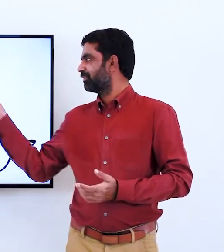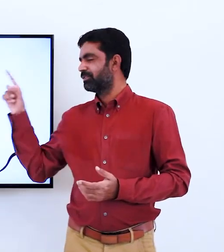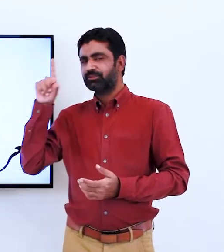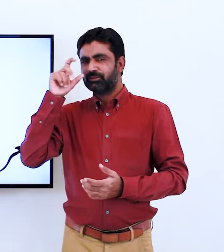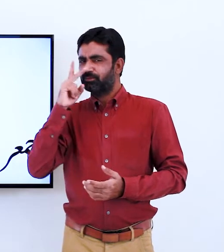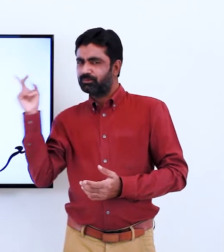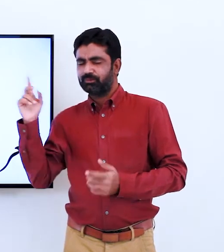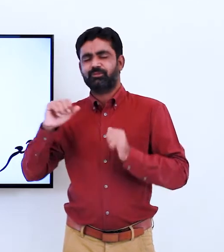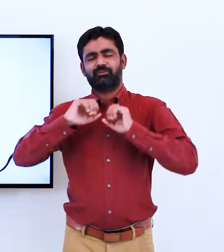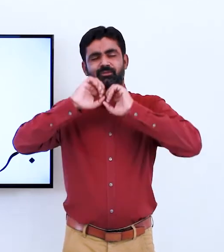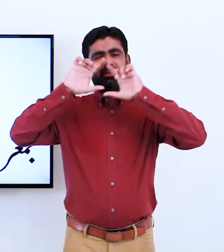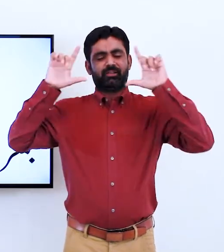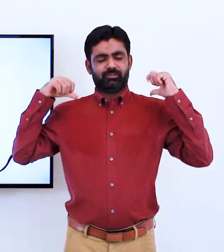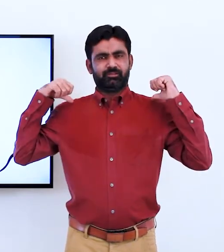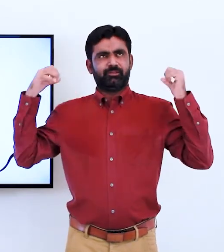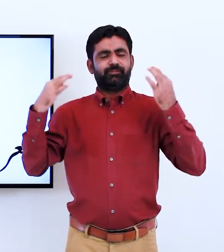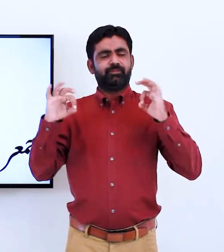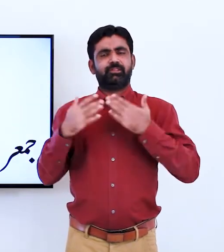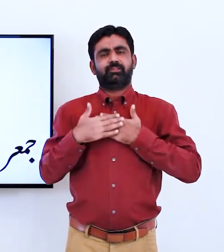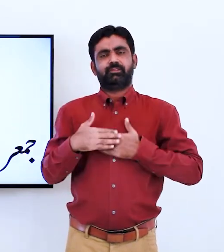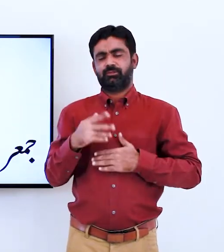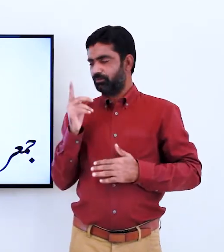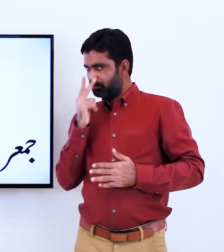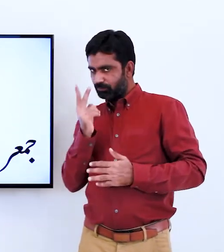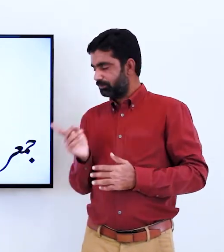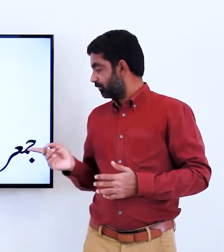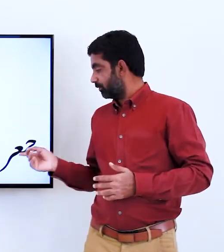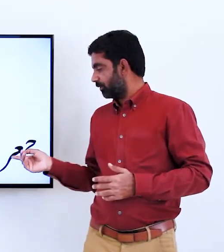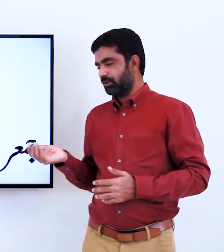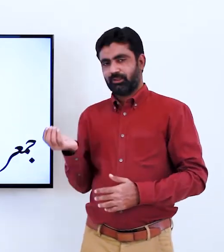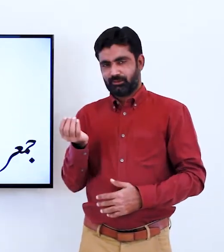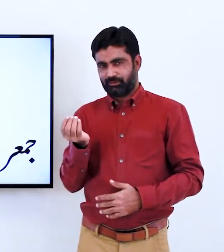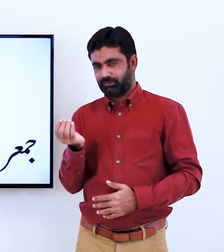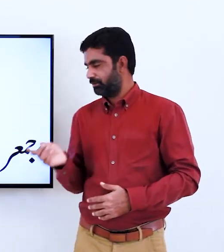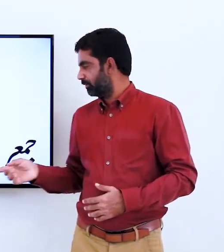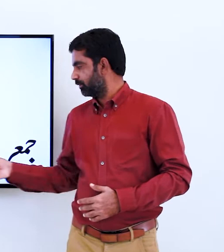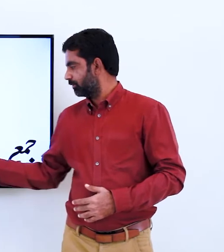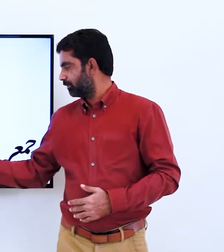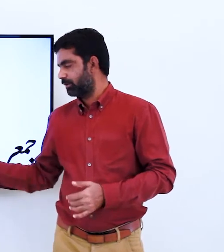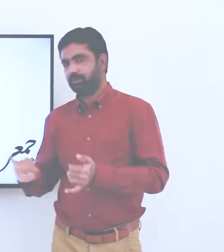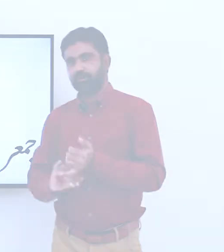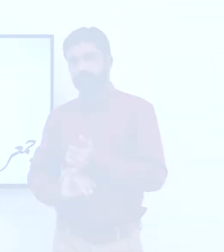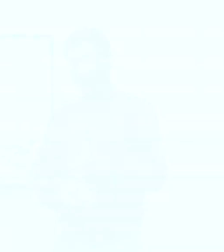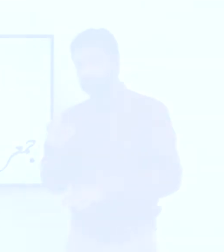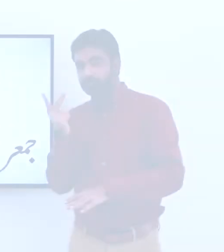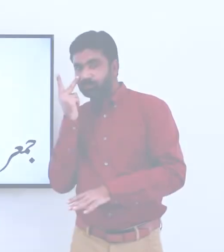कौन से दिन हमारी छुट्टी होती है और हम आराम कर रहे होते हैं? जुमेरात, हफ्ता? जवाब